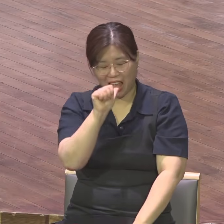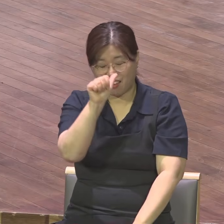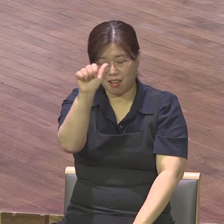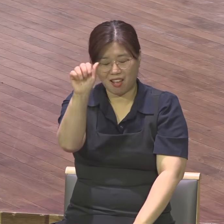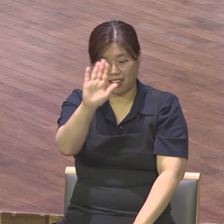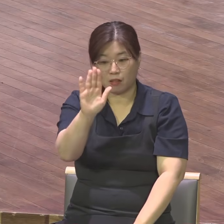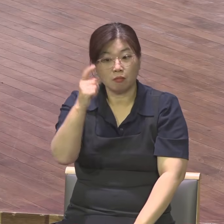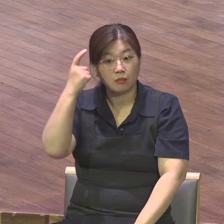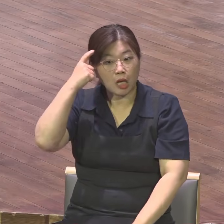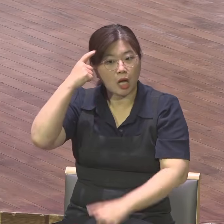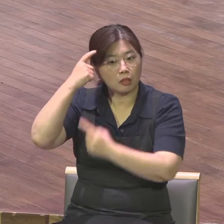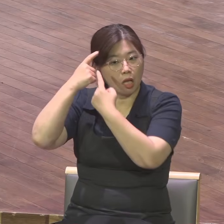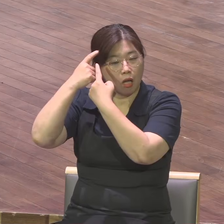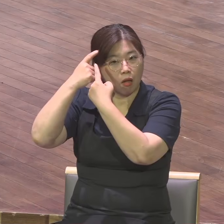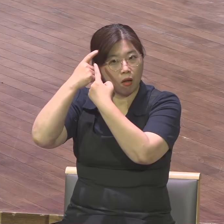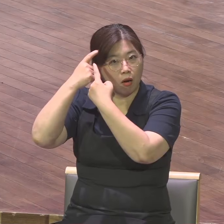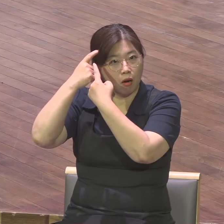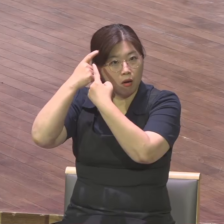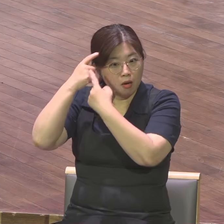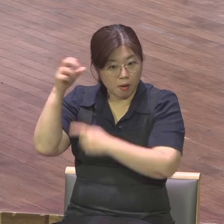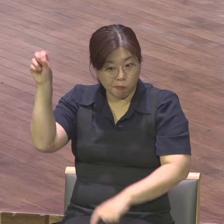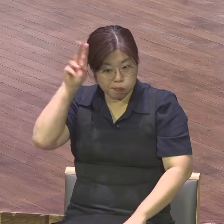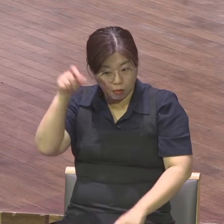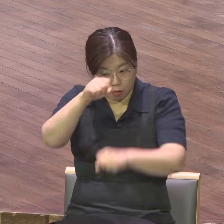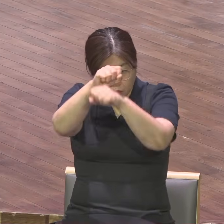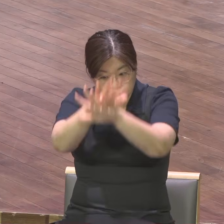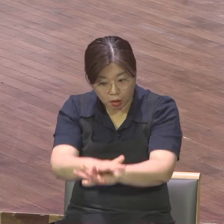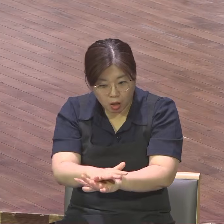그런데 무너졌어요. 성전이 무너졌어요.